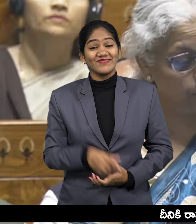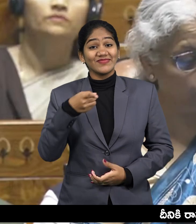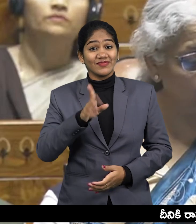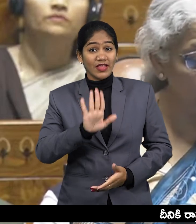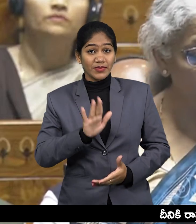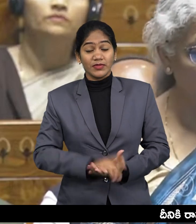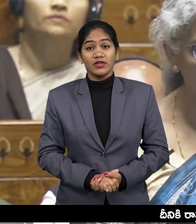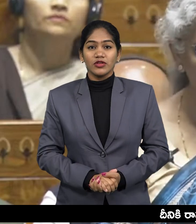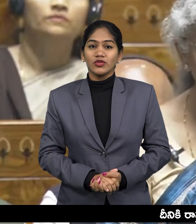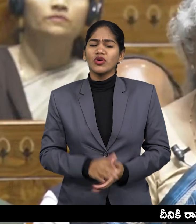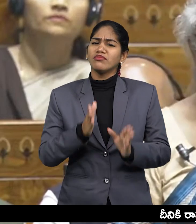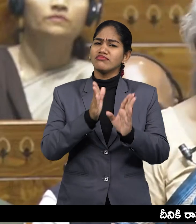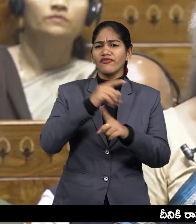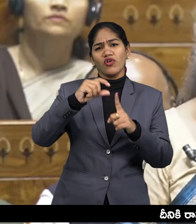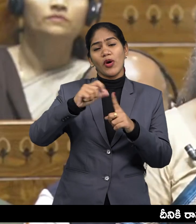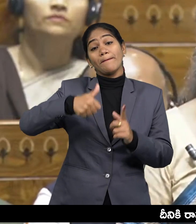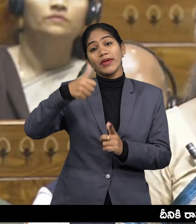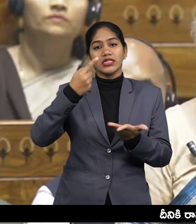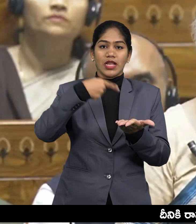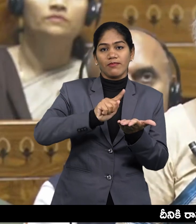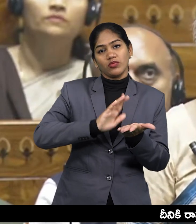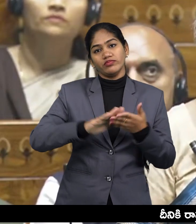దీనికి రాష్ట్రపతి ముందుగా ఆమోదించారు.